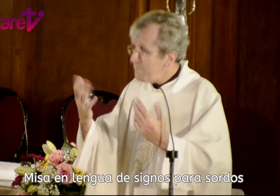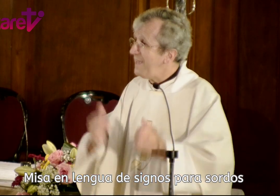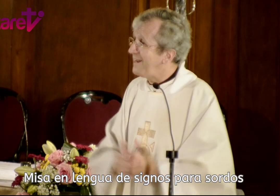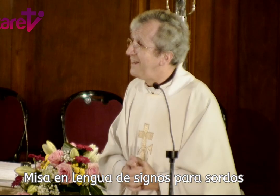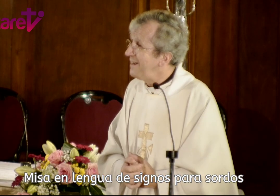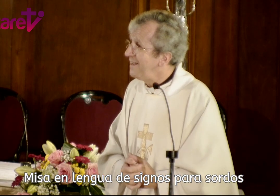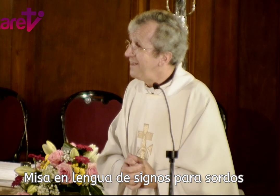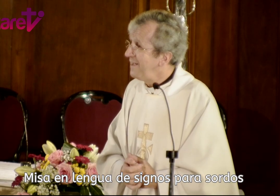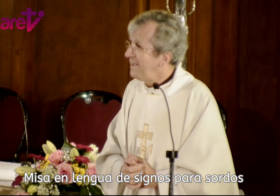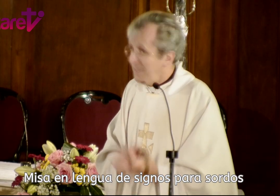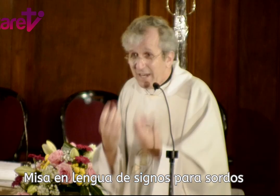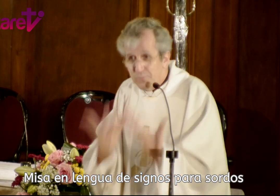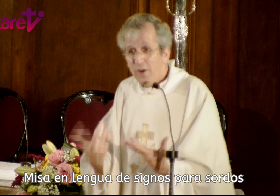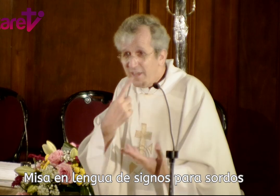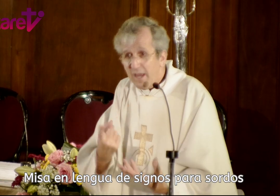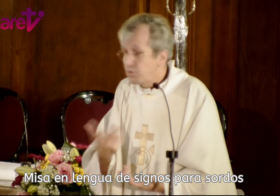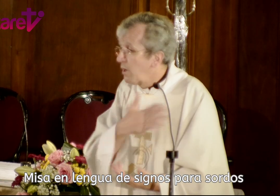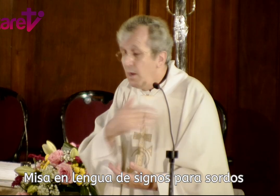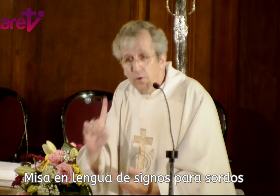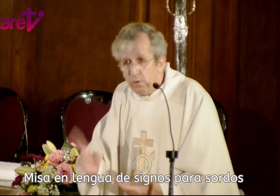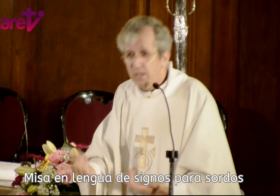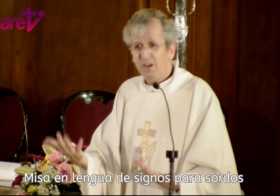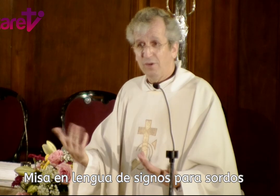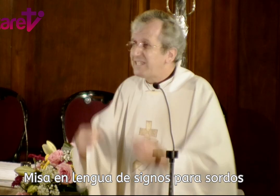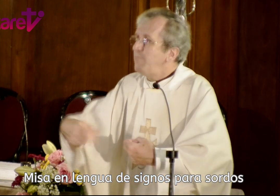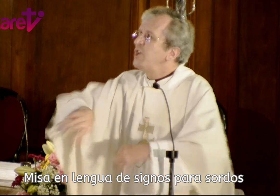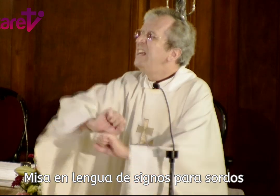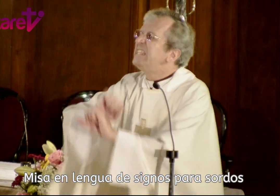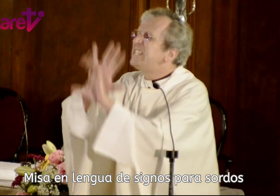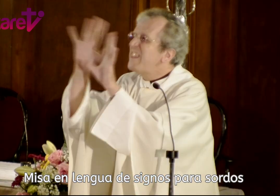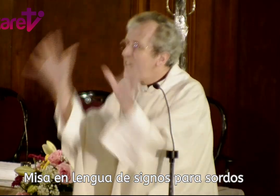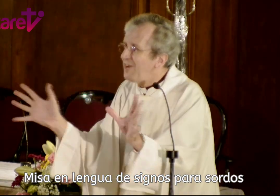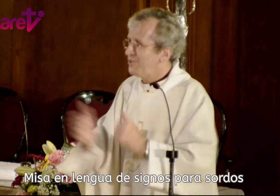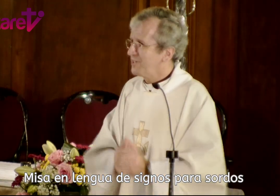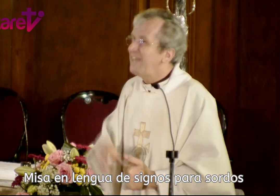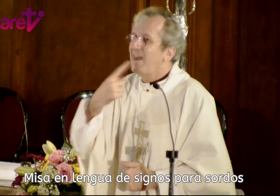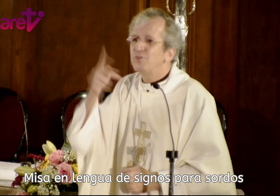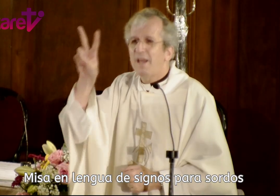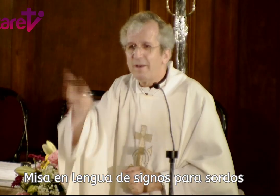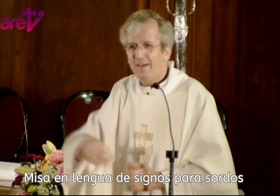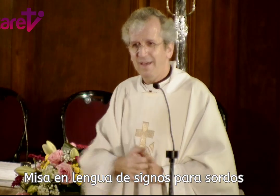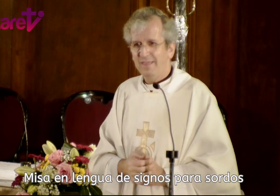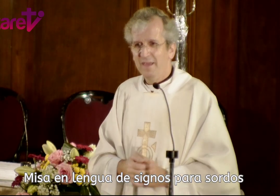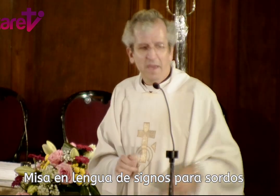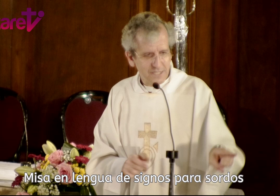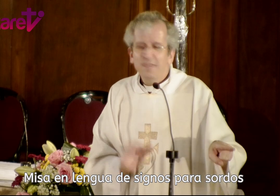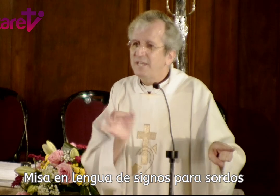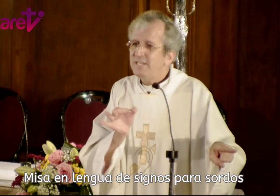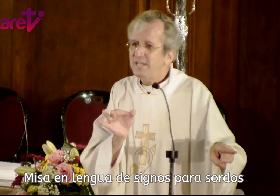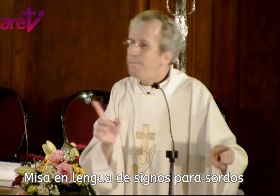bien. Es bueno que digamos, no quiero, que seamos sinceros, que digamos la verdad. Este dice, sí, sí, pero